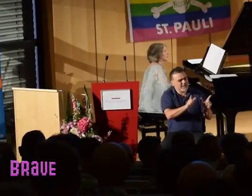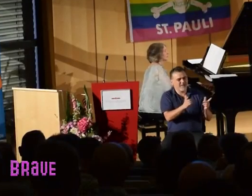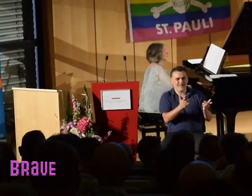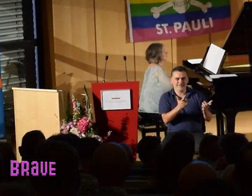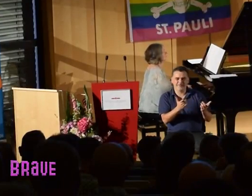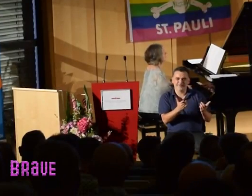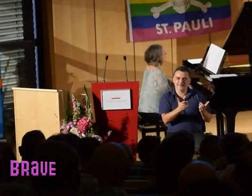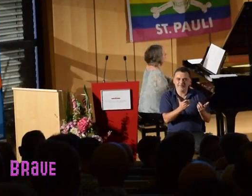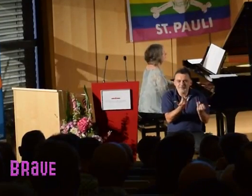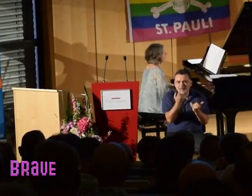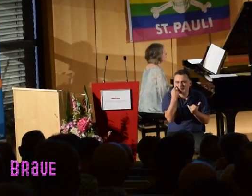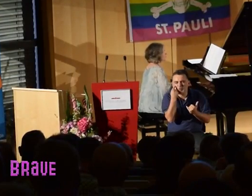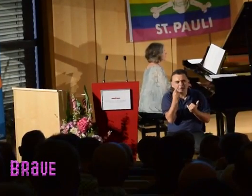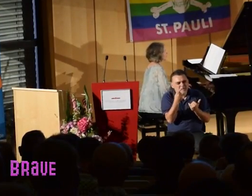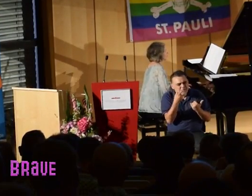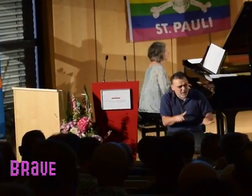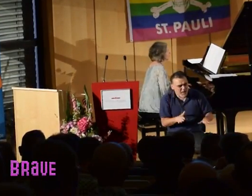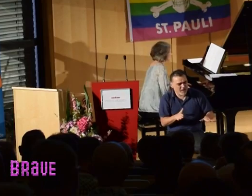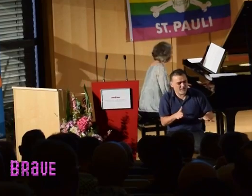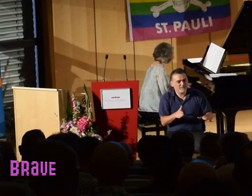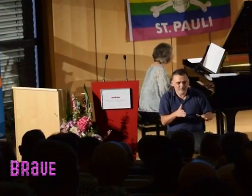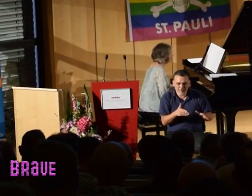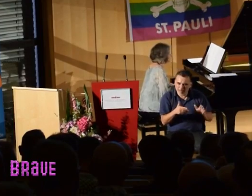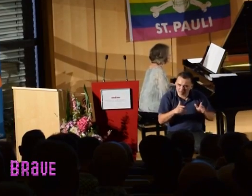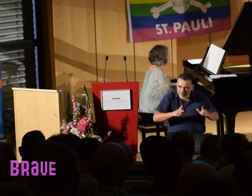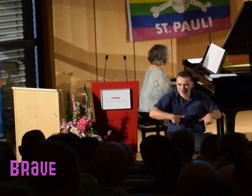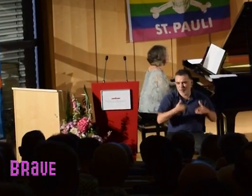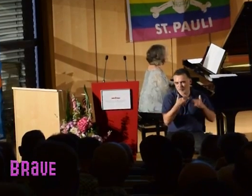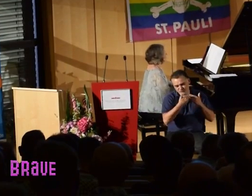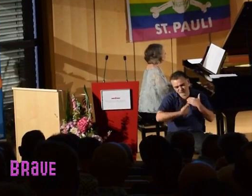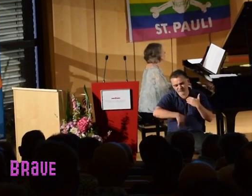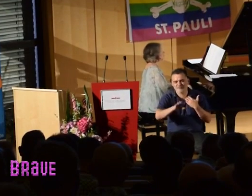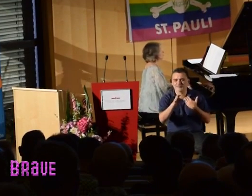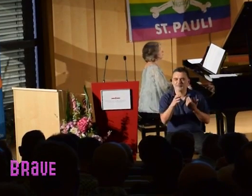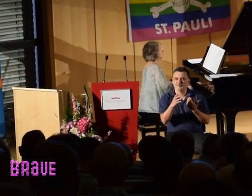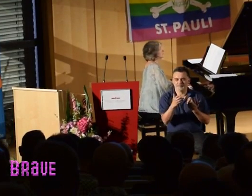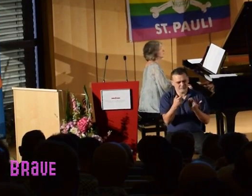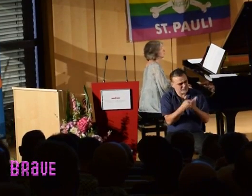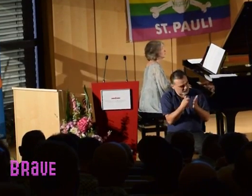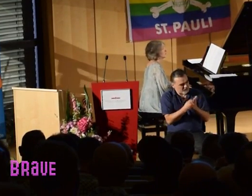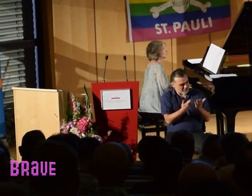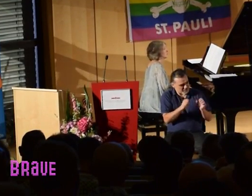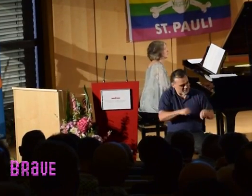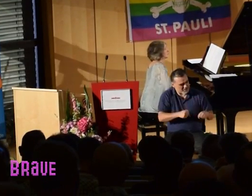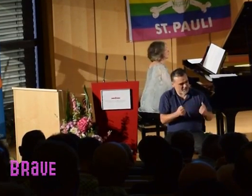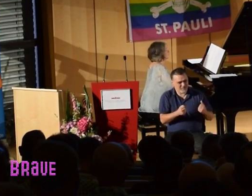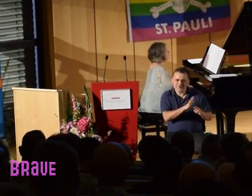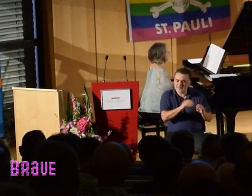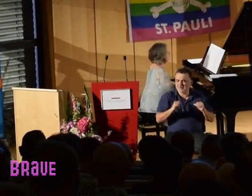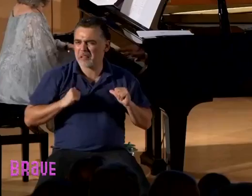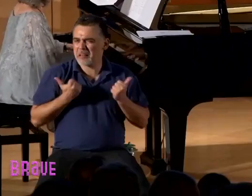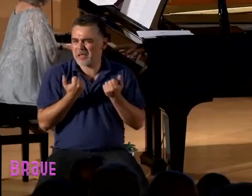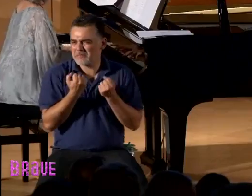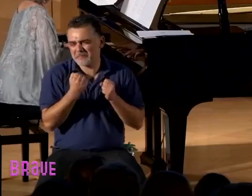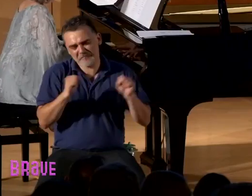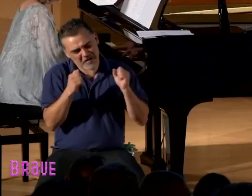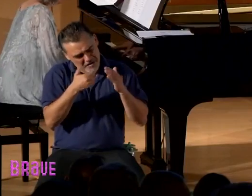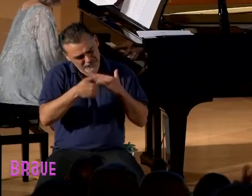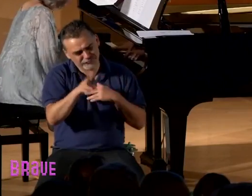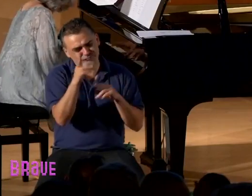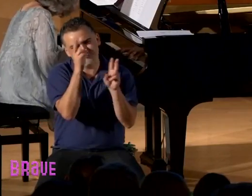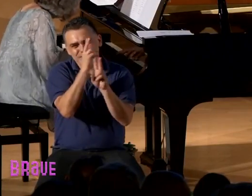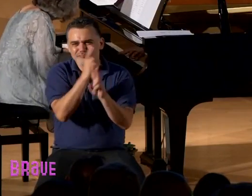im Augenblick bereit, davon zu gehen, das ist es wert, leb dein Leben